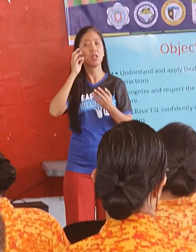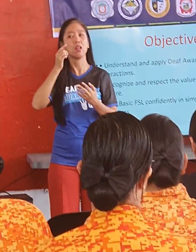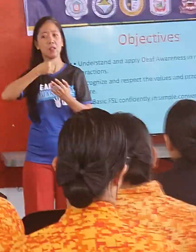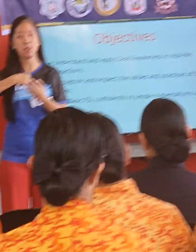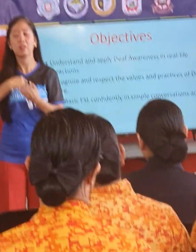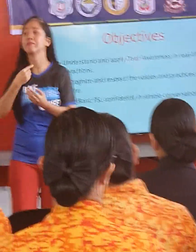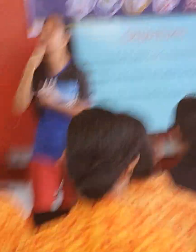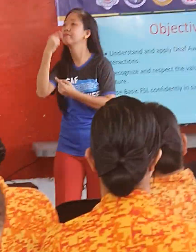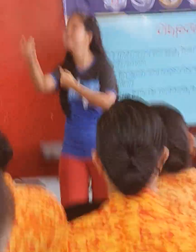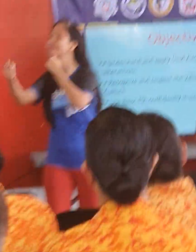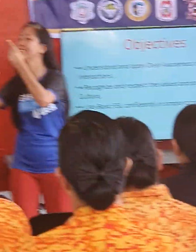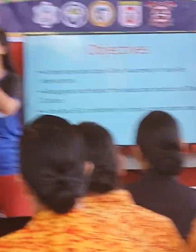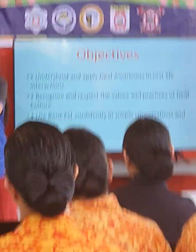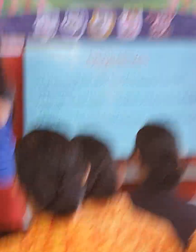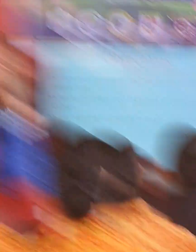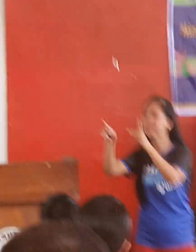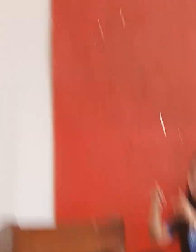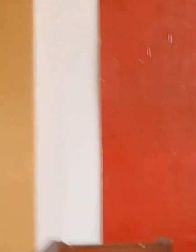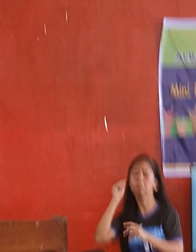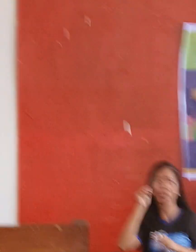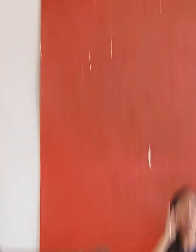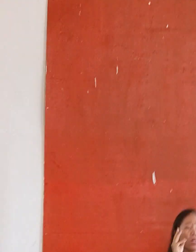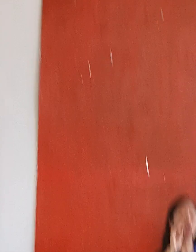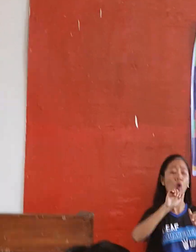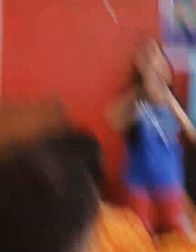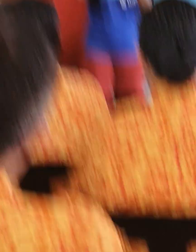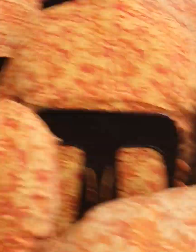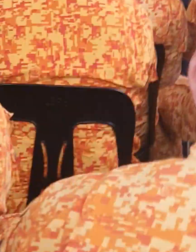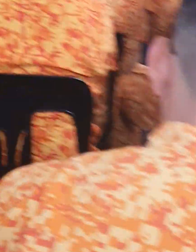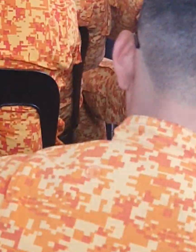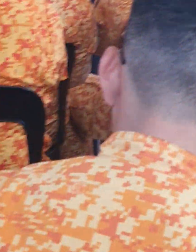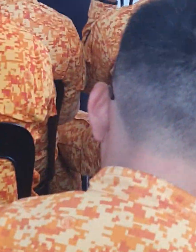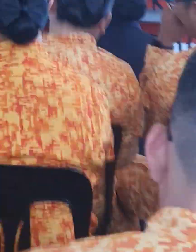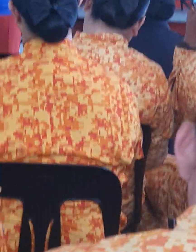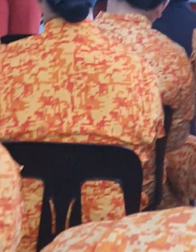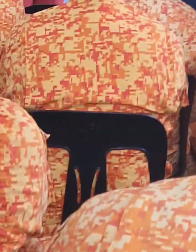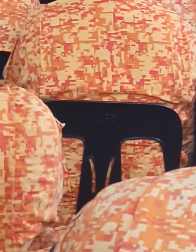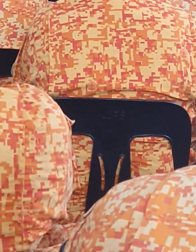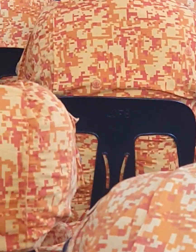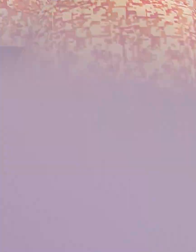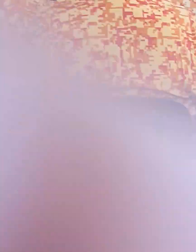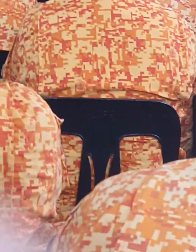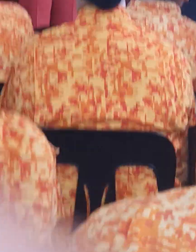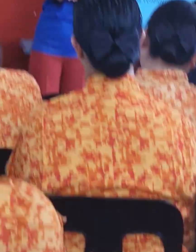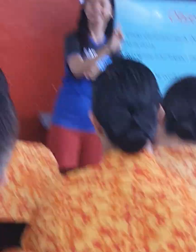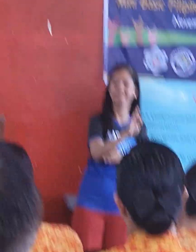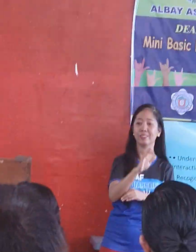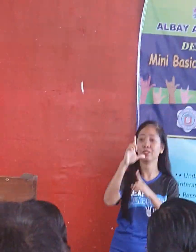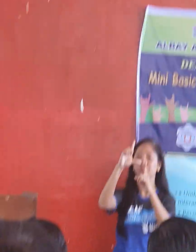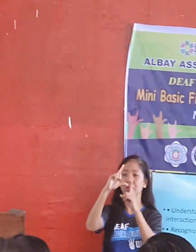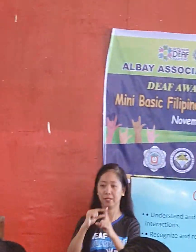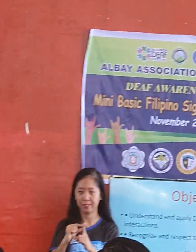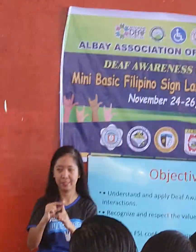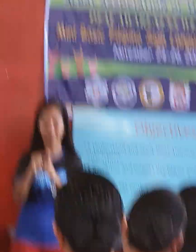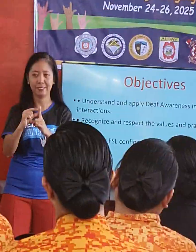Kasi para po ma-aware kayo kung ano yung dapat or hindi dapat po i-ano sa deaf. Para hindi naman po